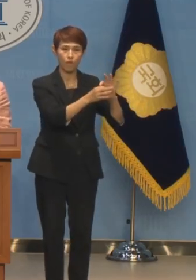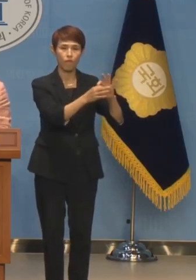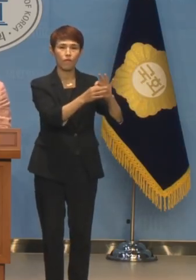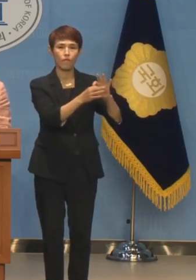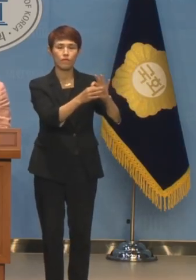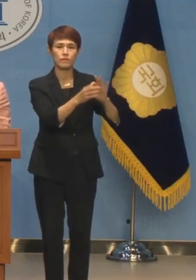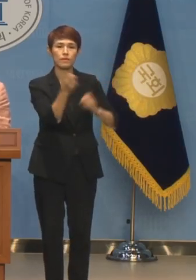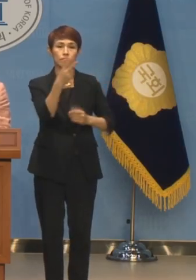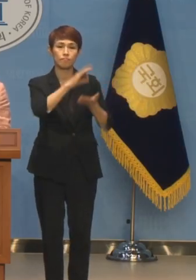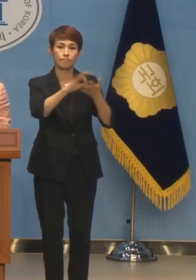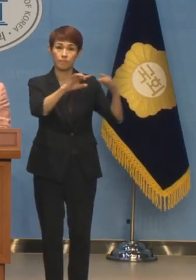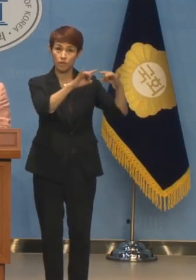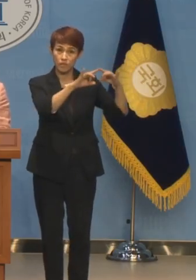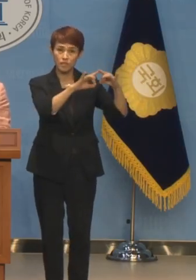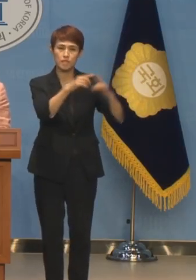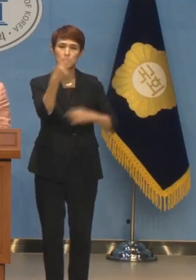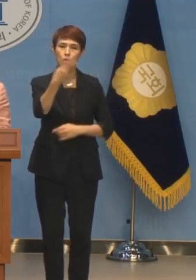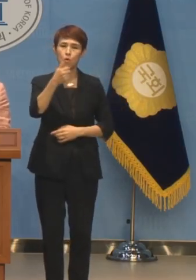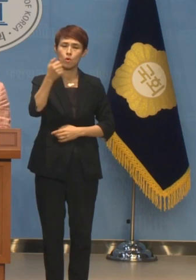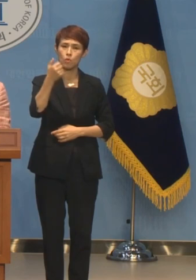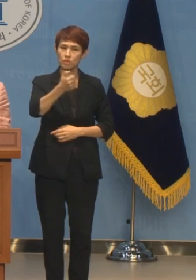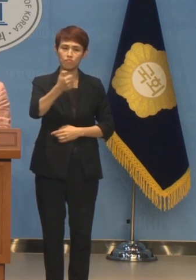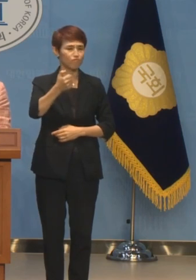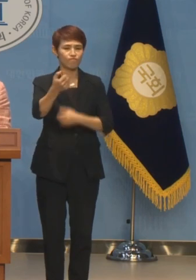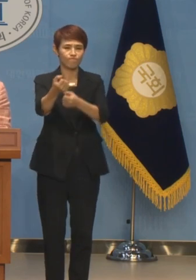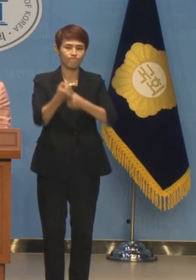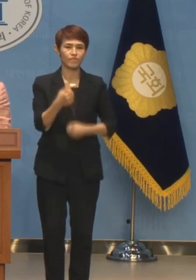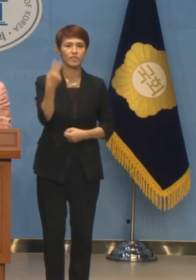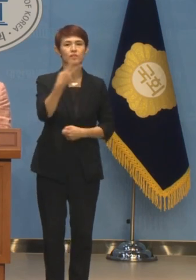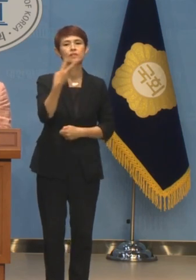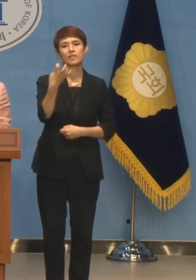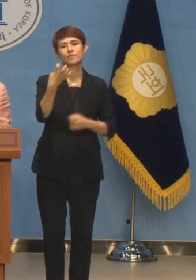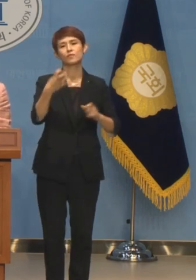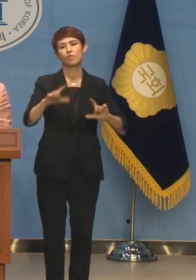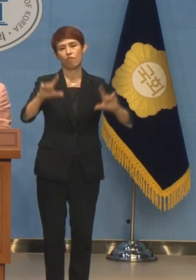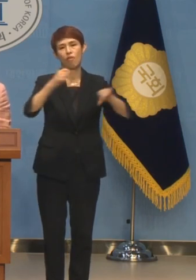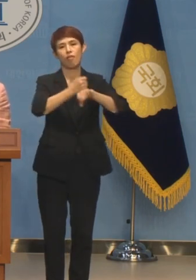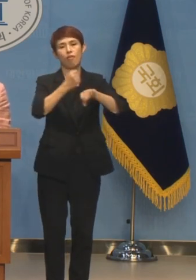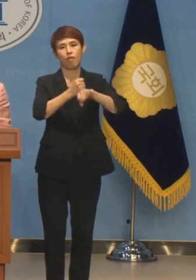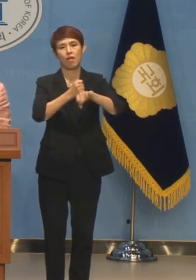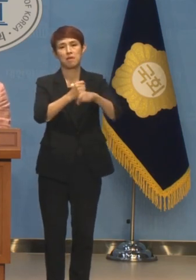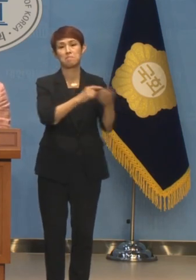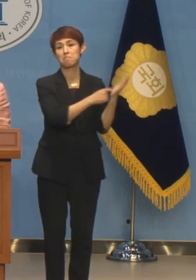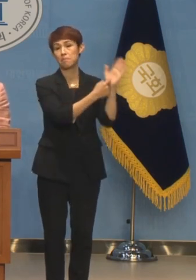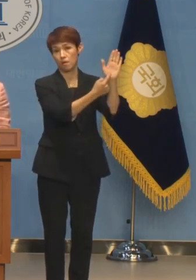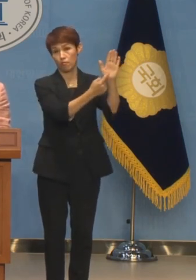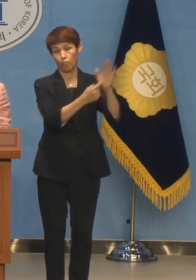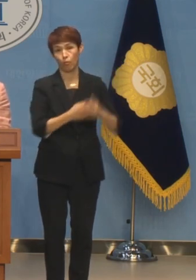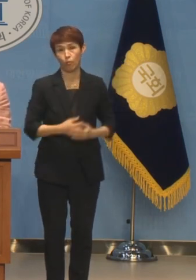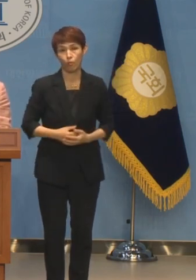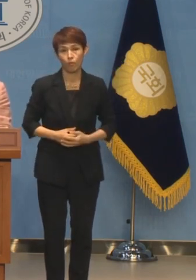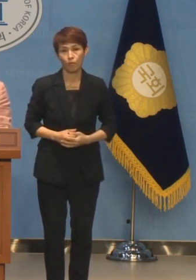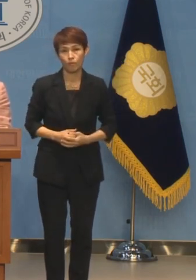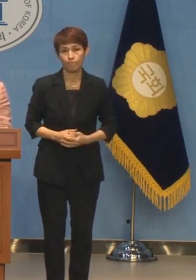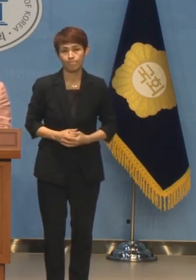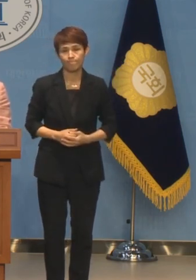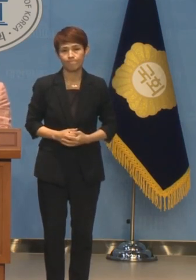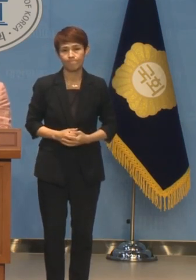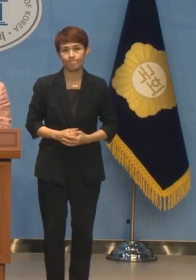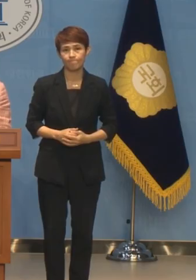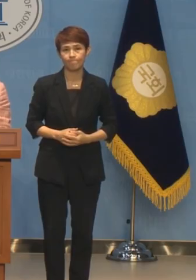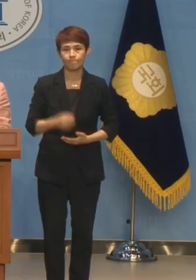시기를 기존 2050년에서 2040년으로 10년 앞당기겠다고 발표했습니다. 이와